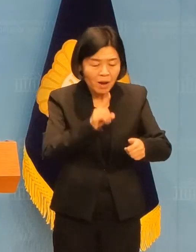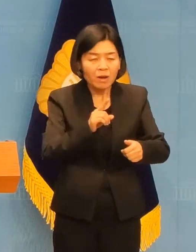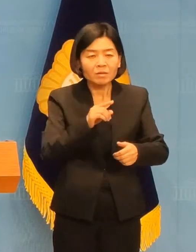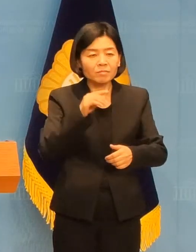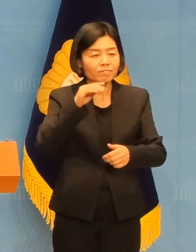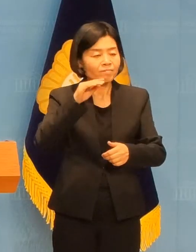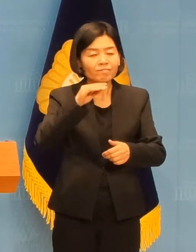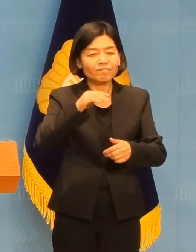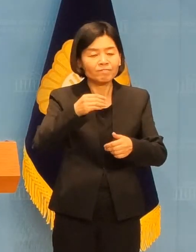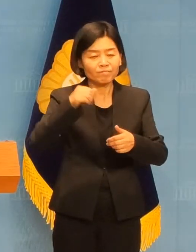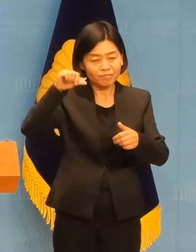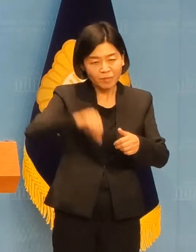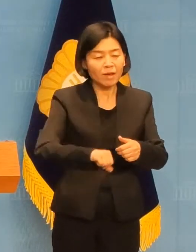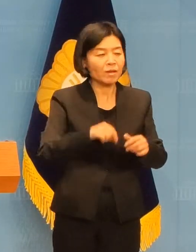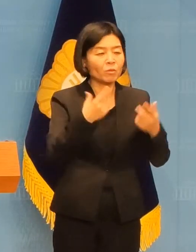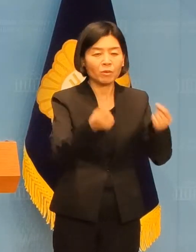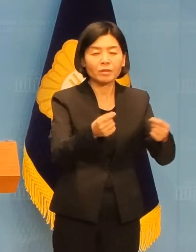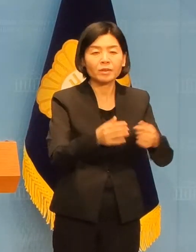이상입니다.